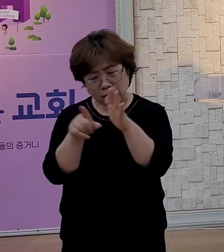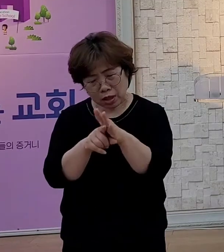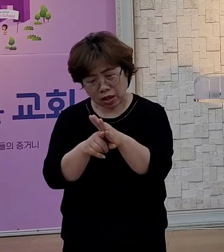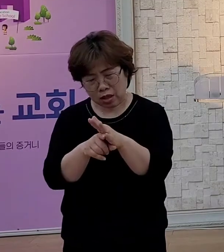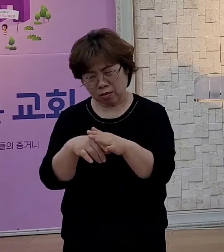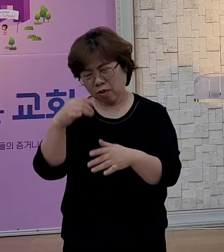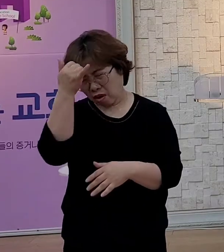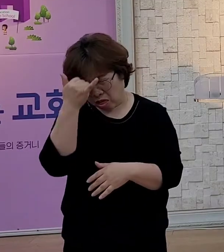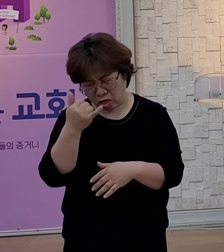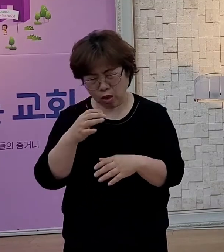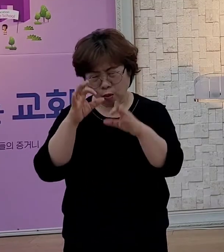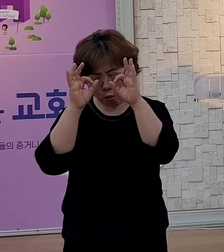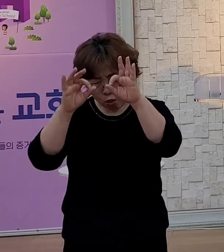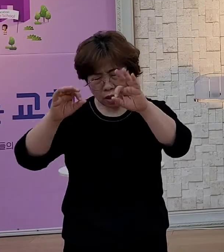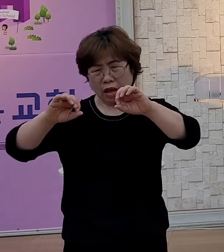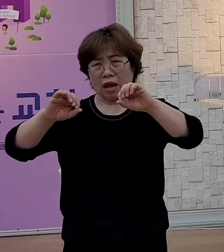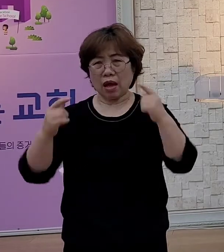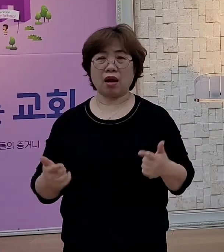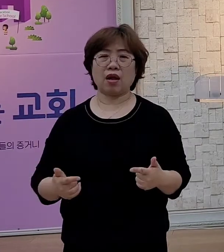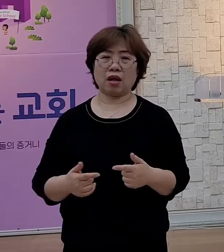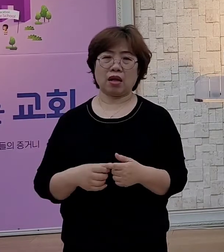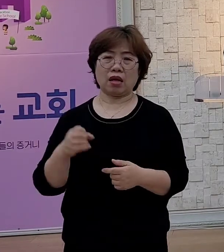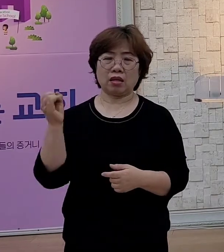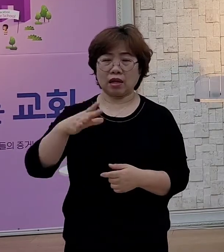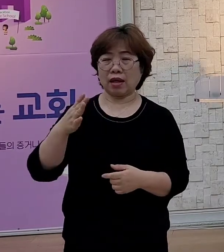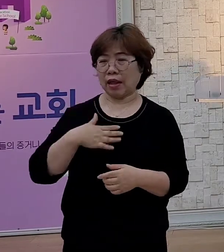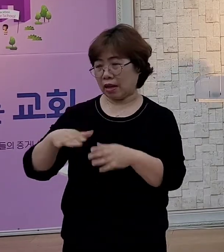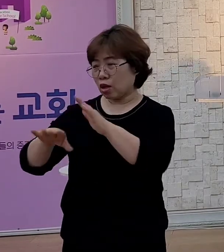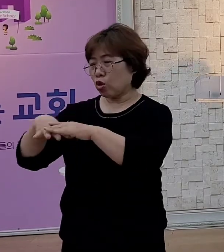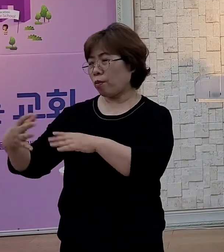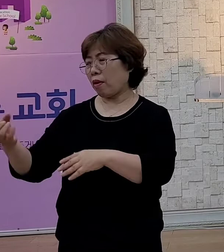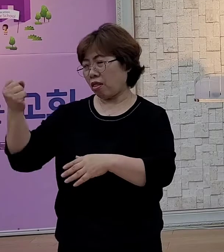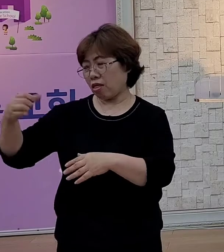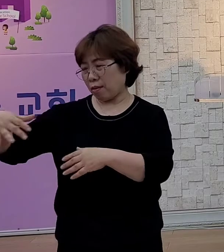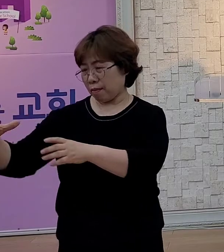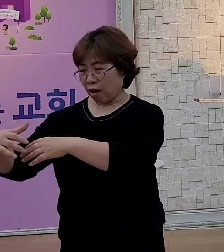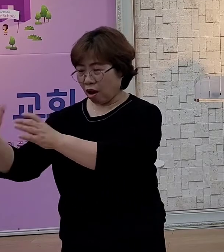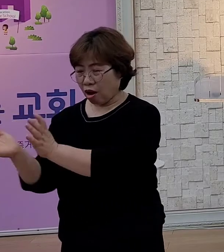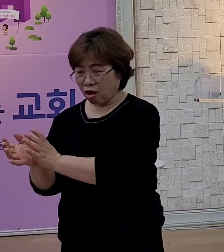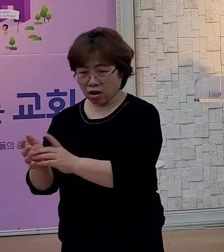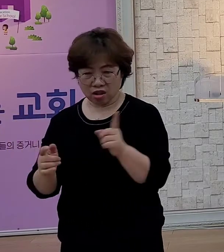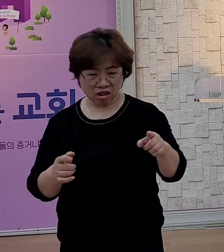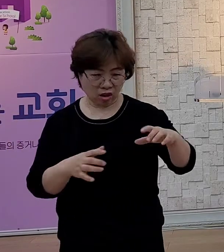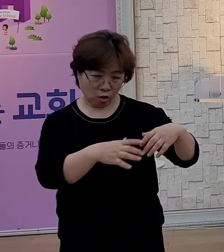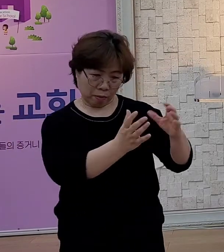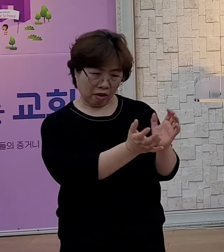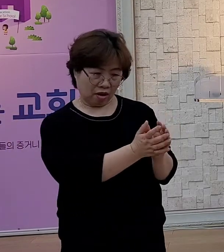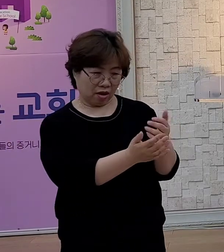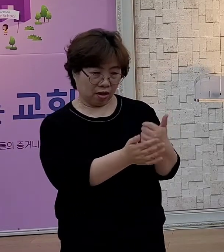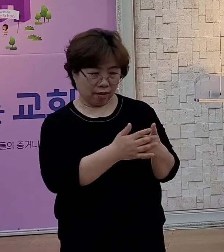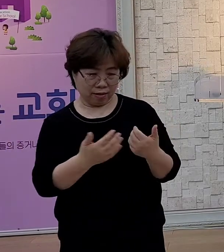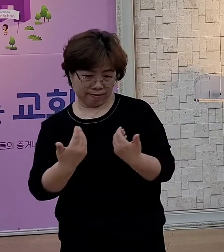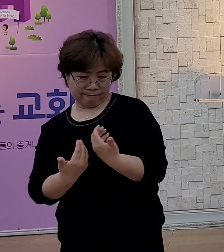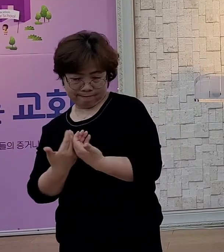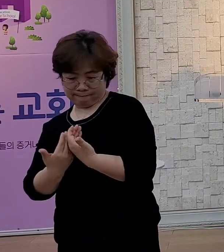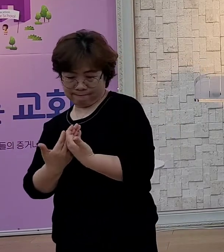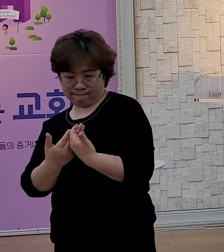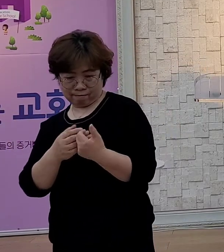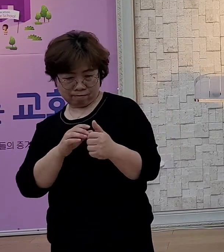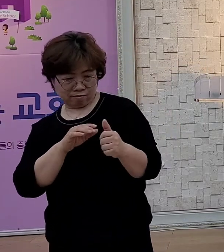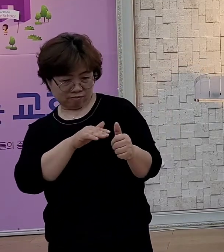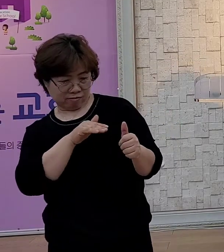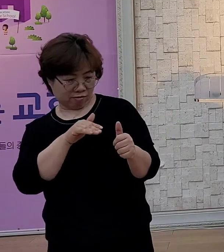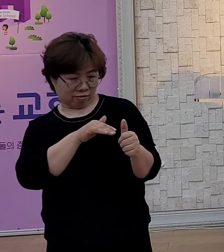하나님에 대한 믿음, 이런 건 다 떠나서 나는 우파인데 옆 사람은 좌파를 지지한다는 이유만으로 만약에 그